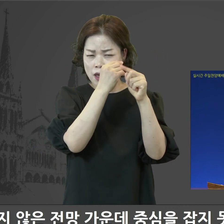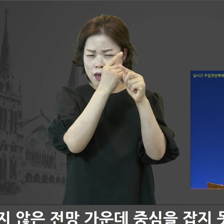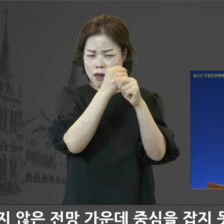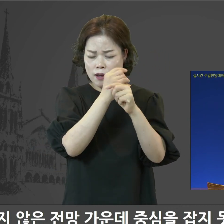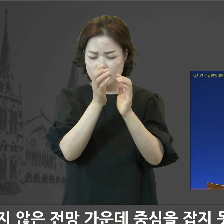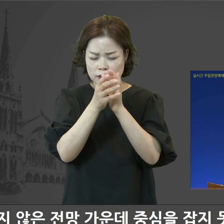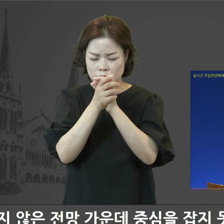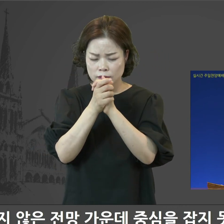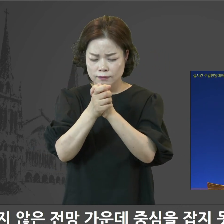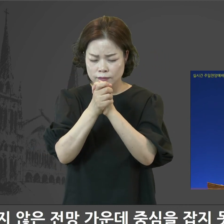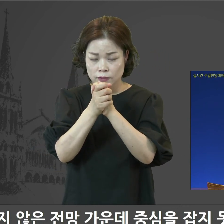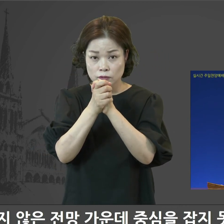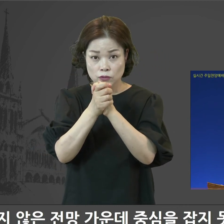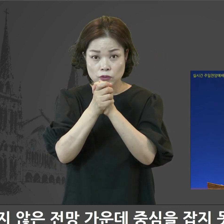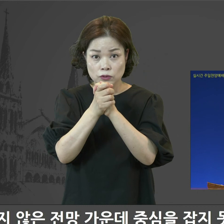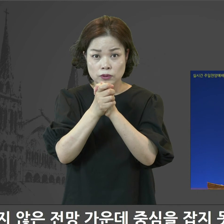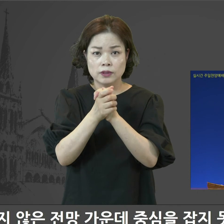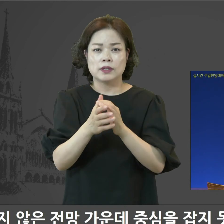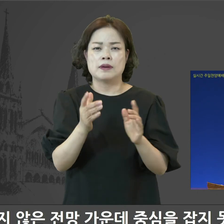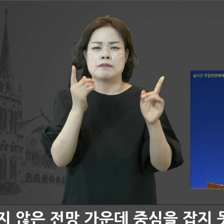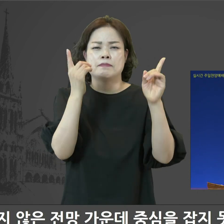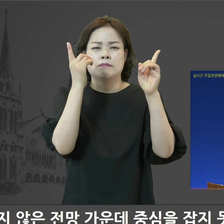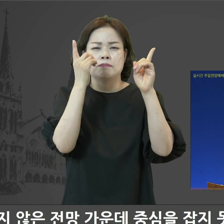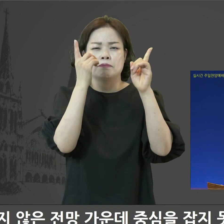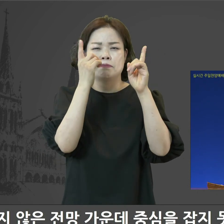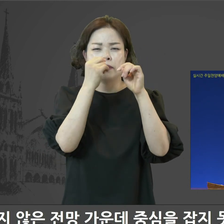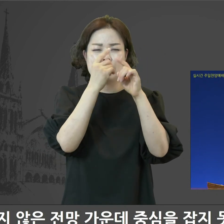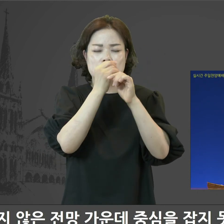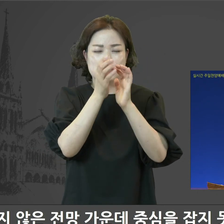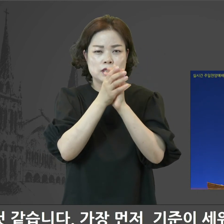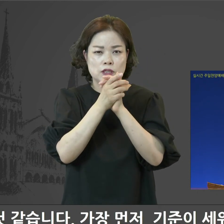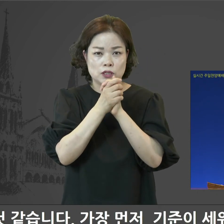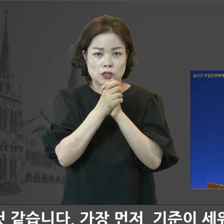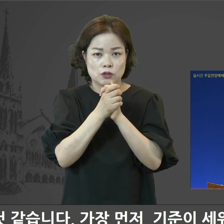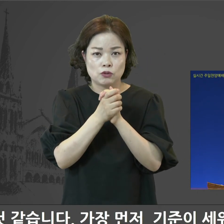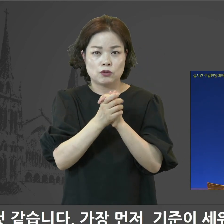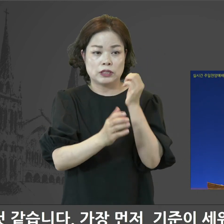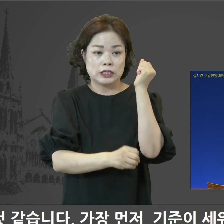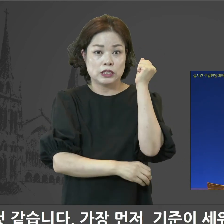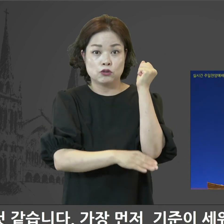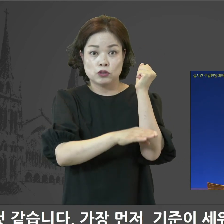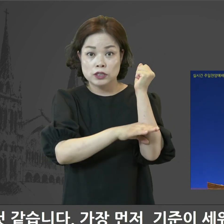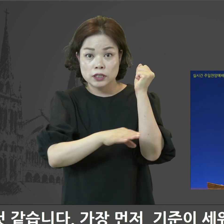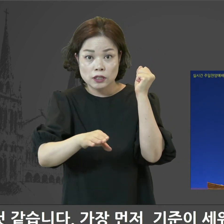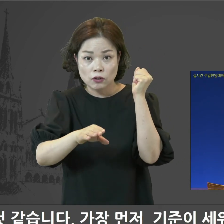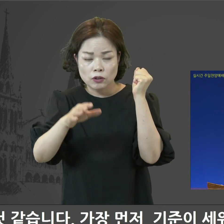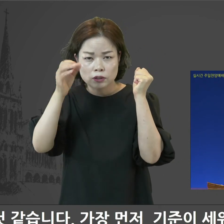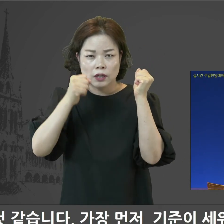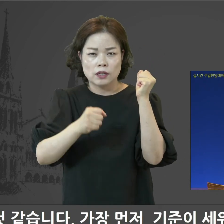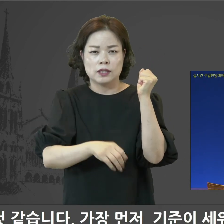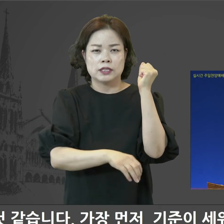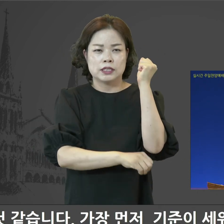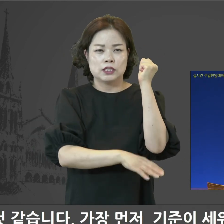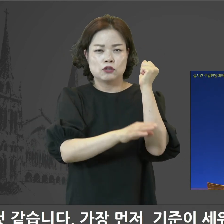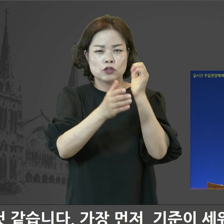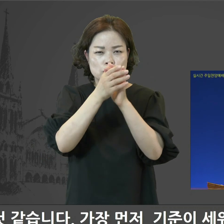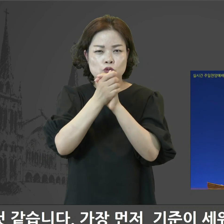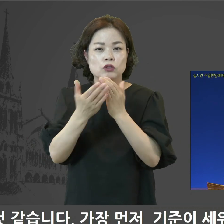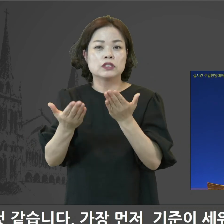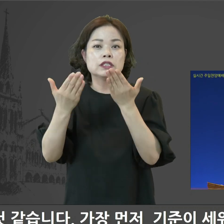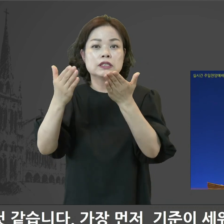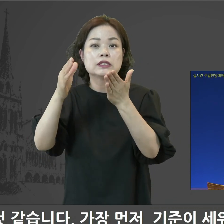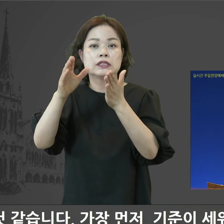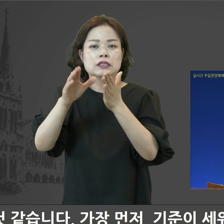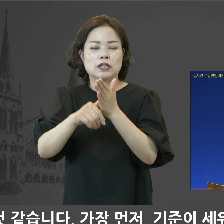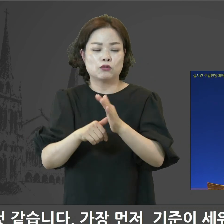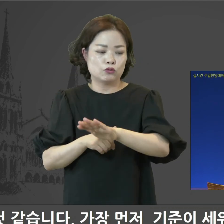중심을 잡기 위해서는 매일 기준을 기억하는 시간, 매일 기준을 붙잡는